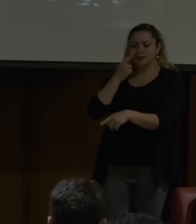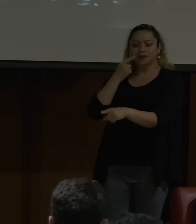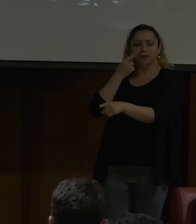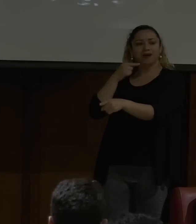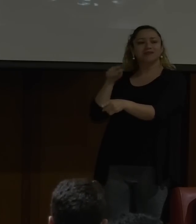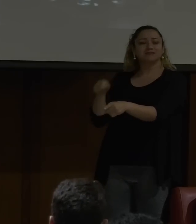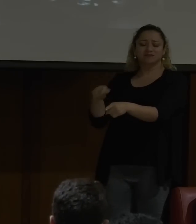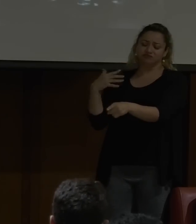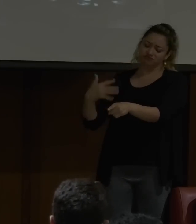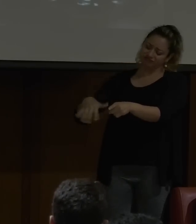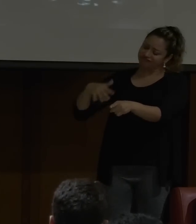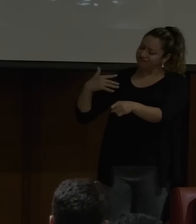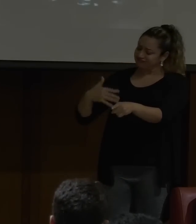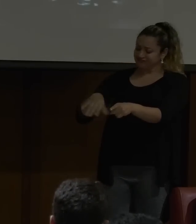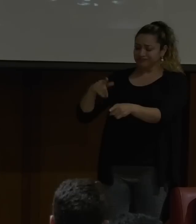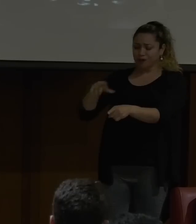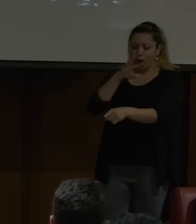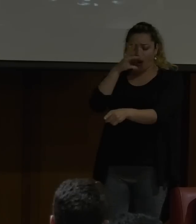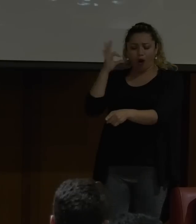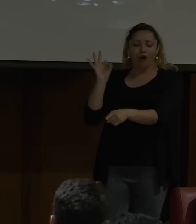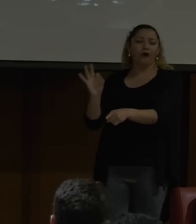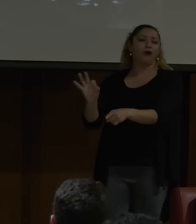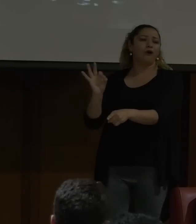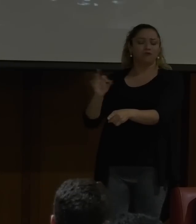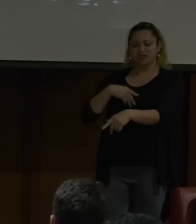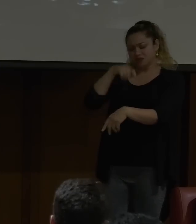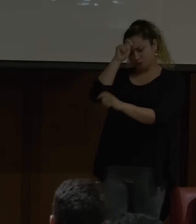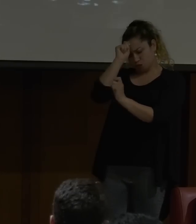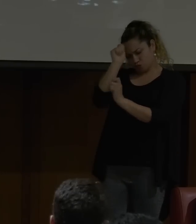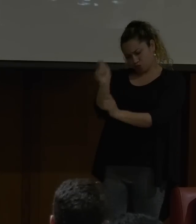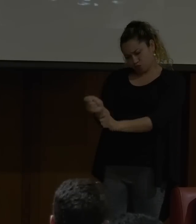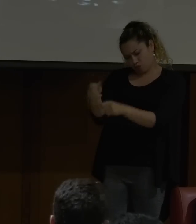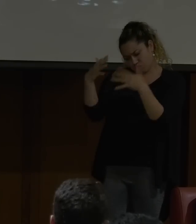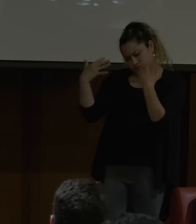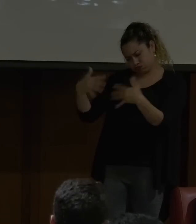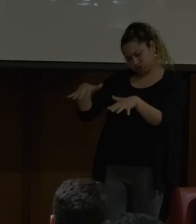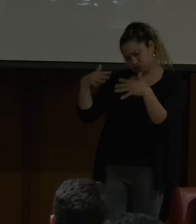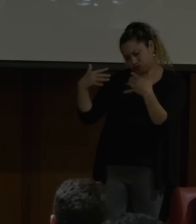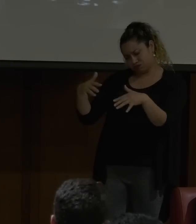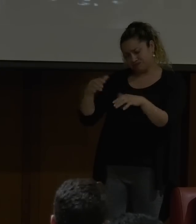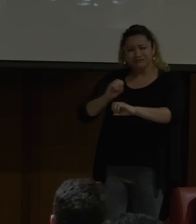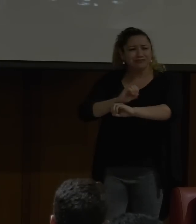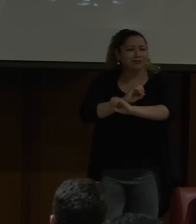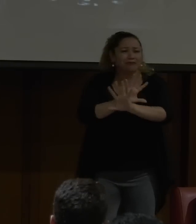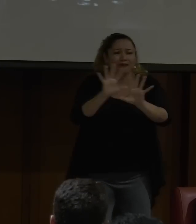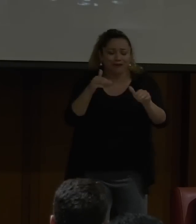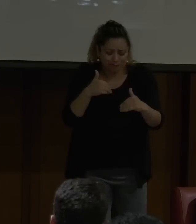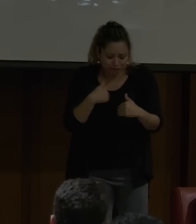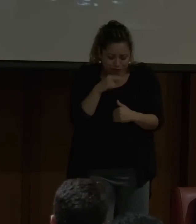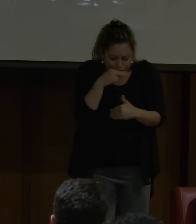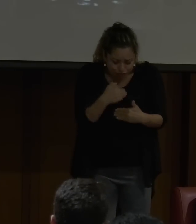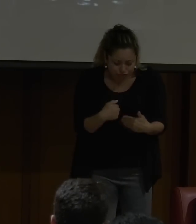ese hombre tan profundo que es maestro de maestros. Claro que desde niño yo